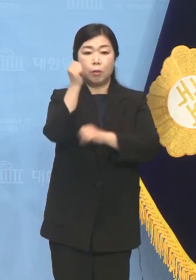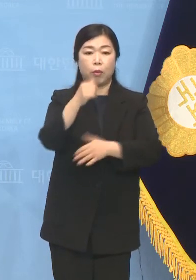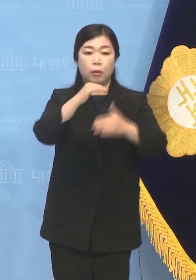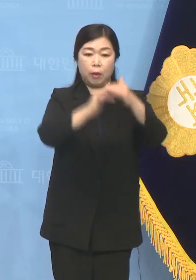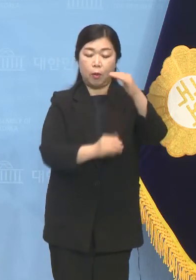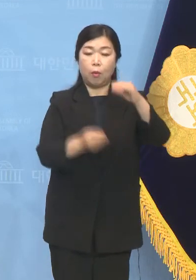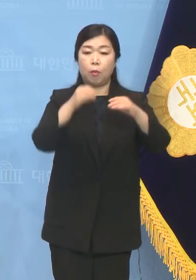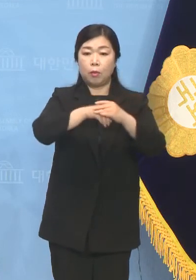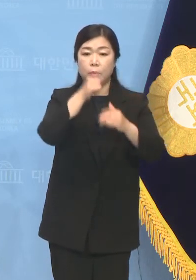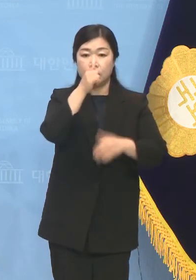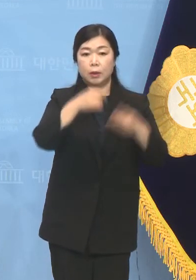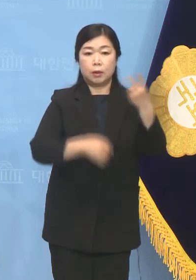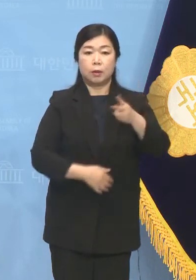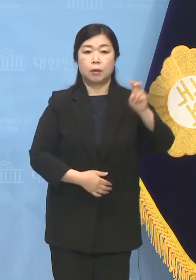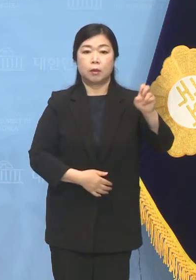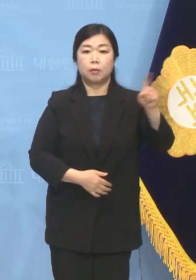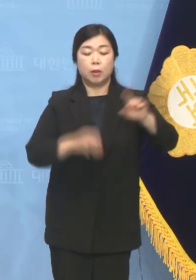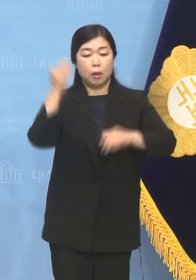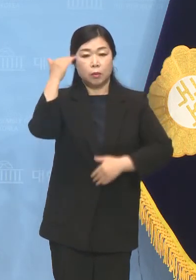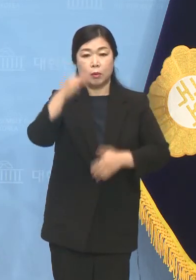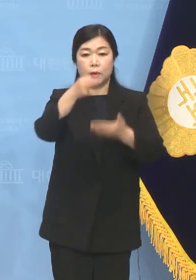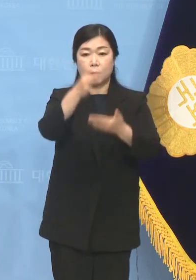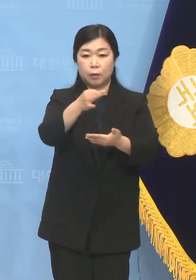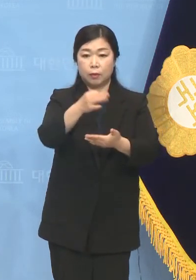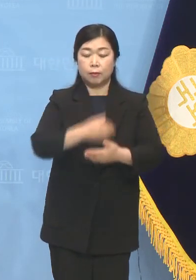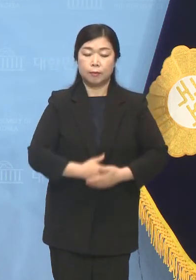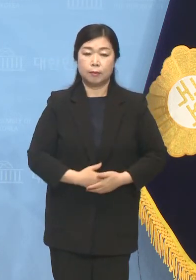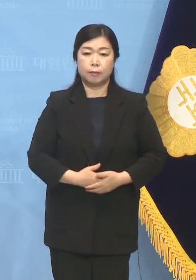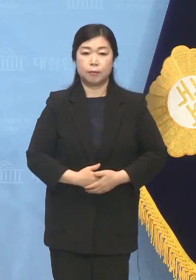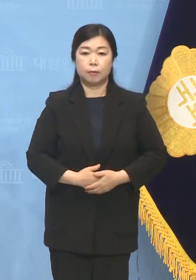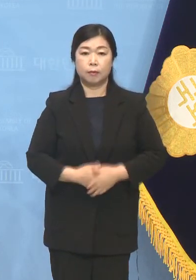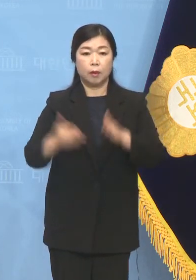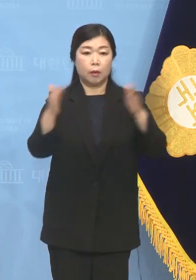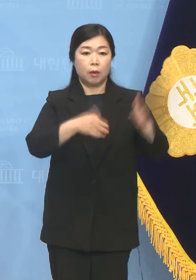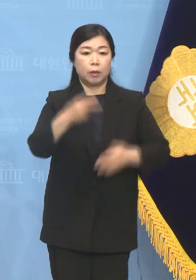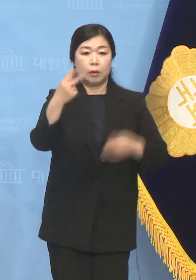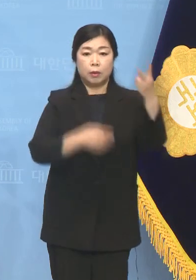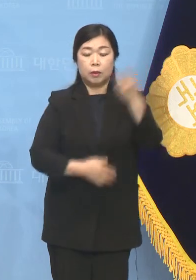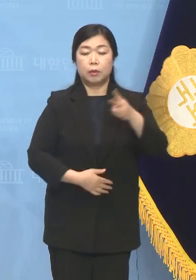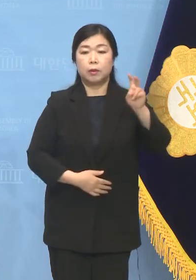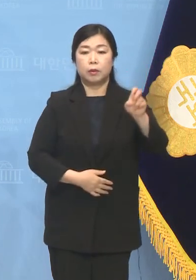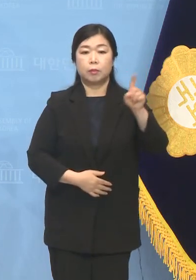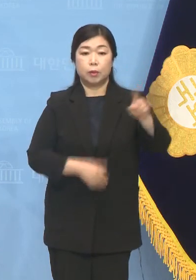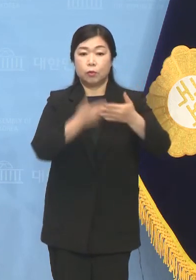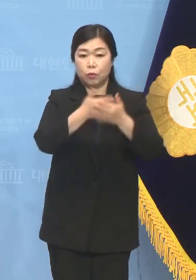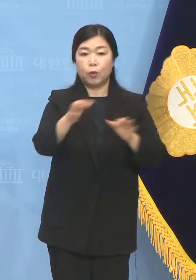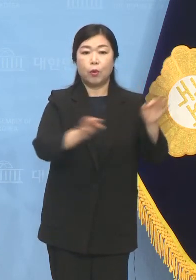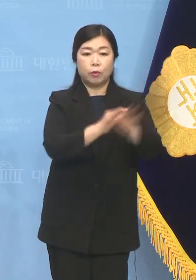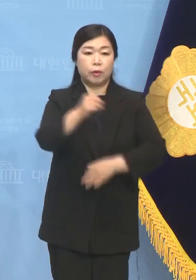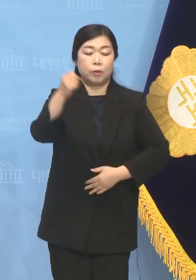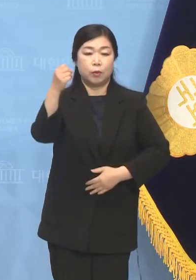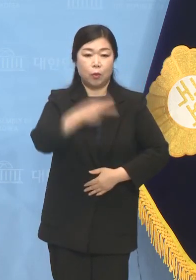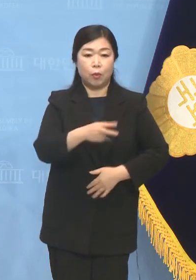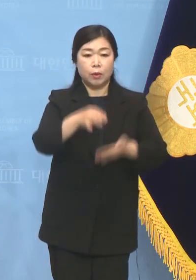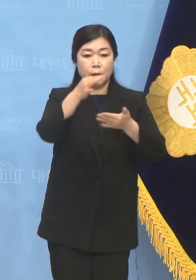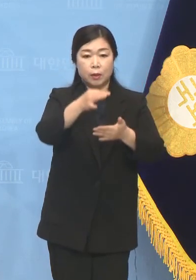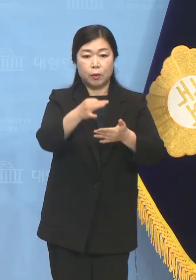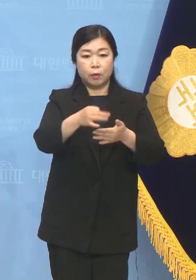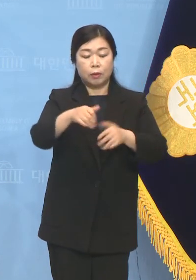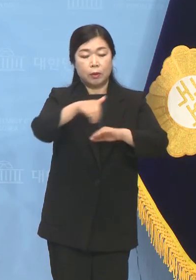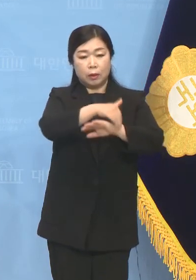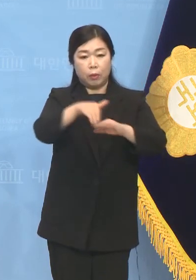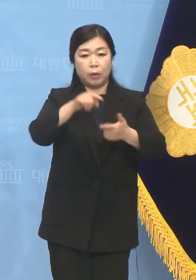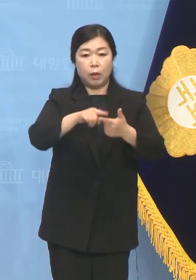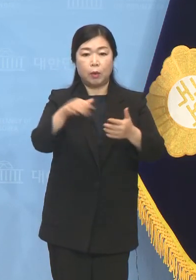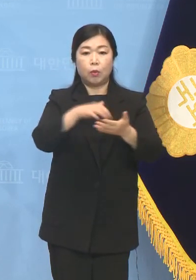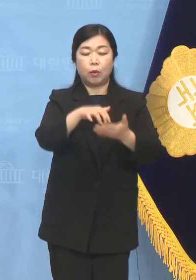내용을 담은 2021 대한민국 재정, 그리고 2021년 주요 경제 및 재정 지표에 대한